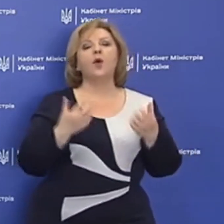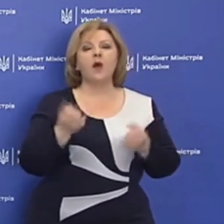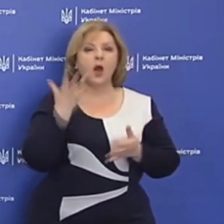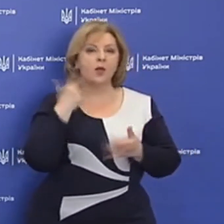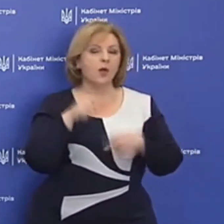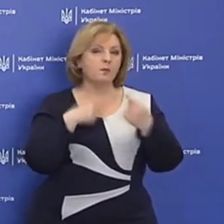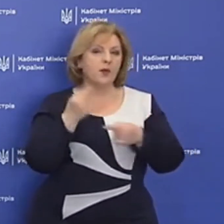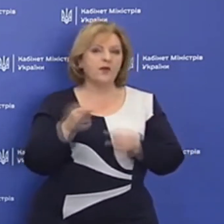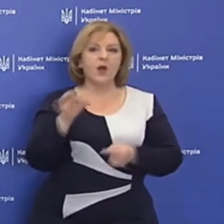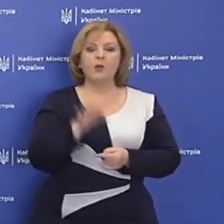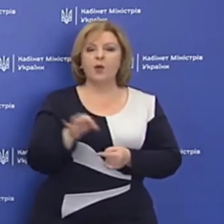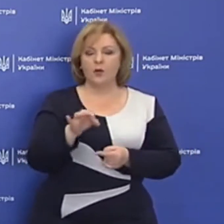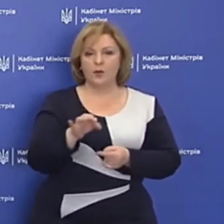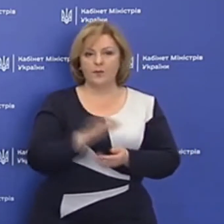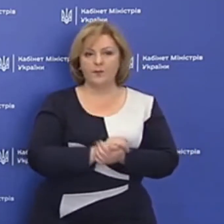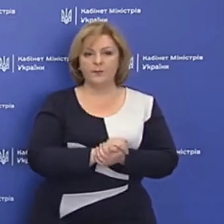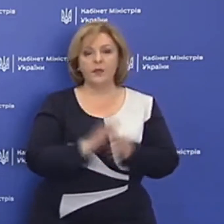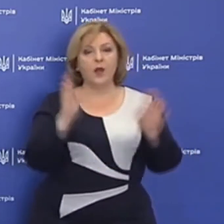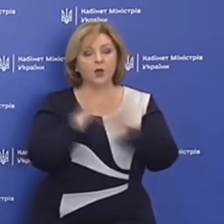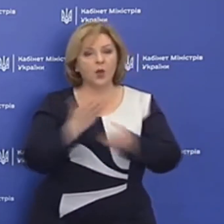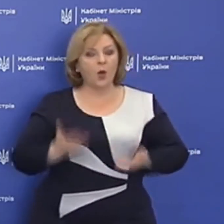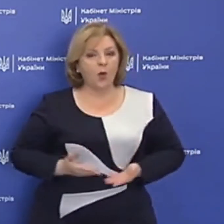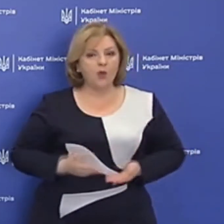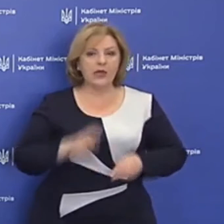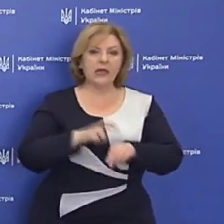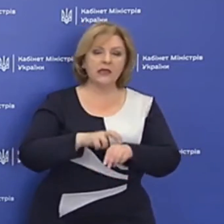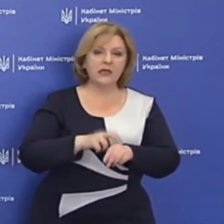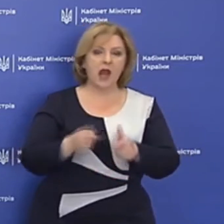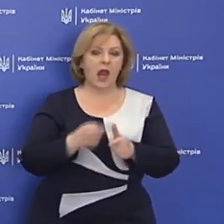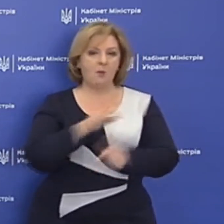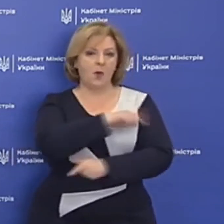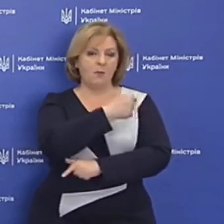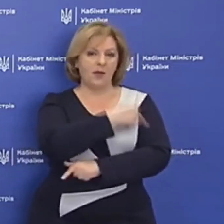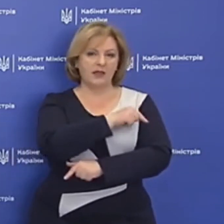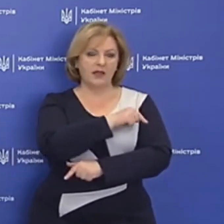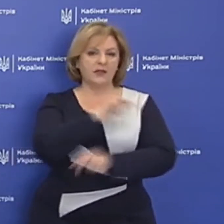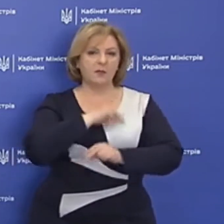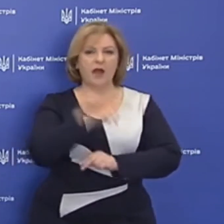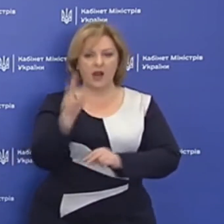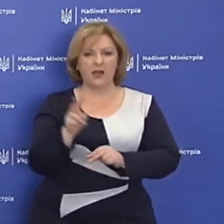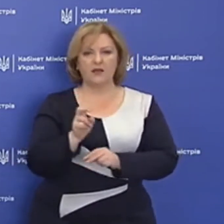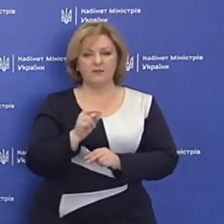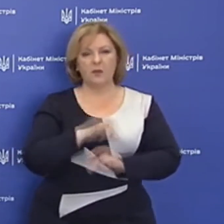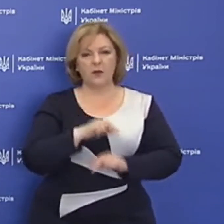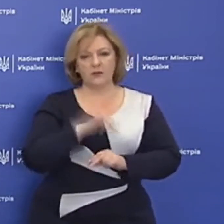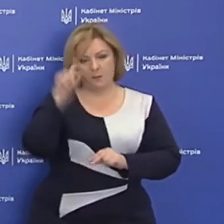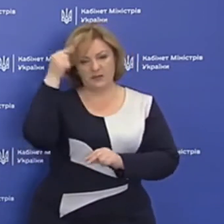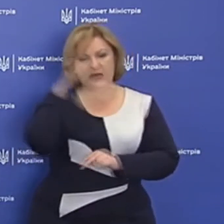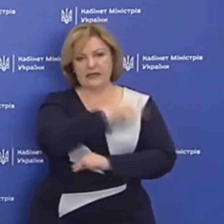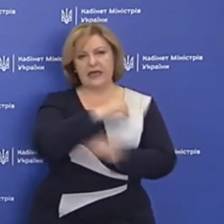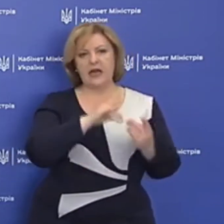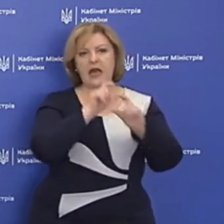коли мова йде про долю лікарів або медичних працівників, які працюють саме в психіатричних